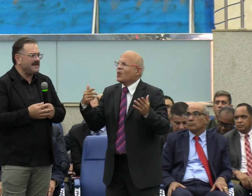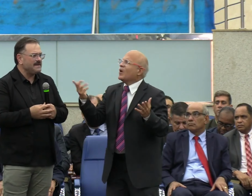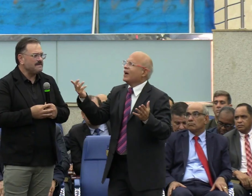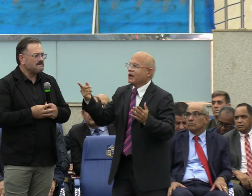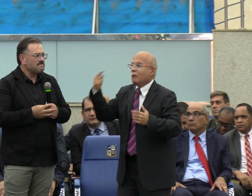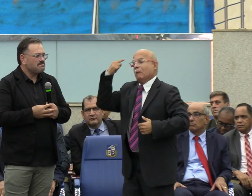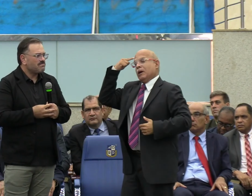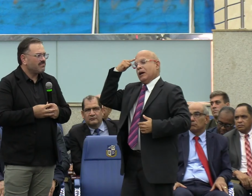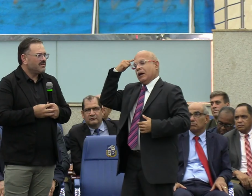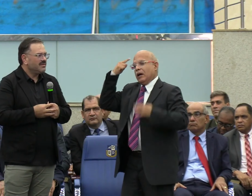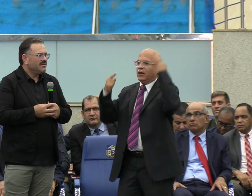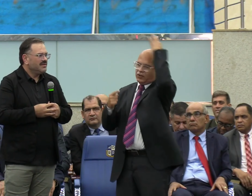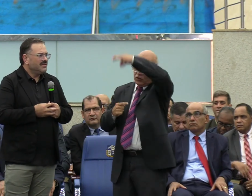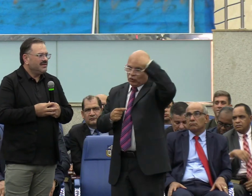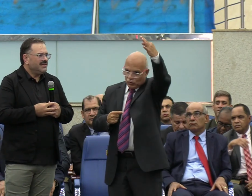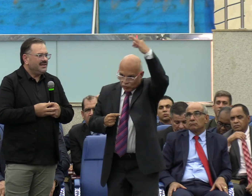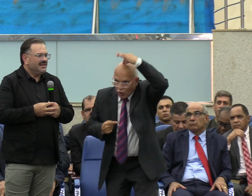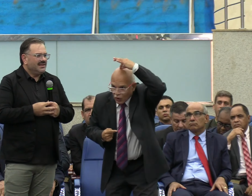você.